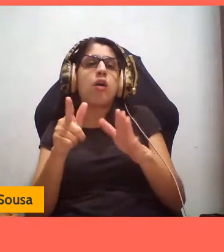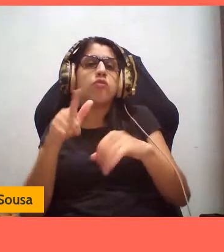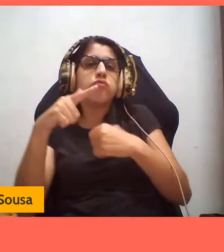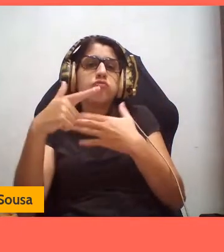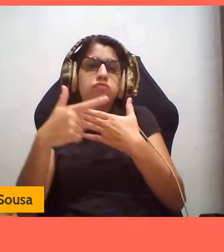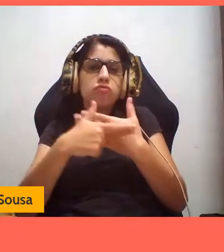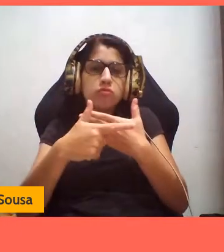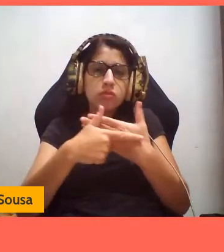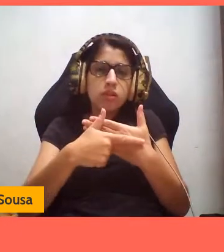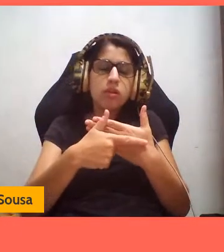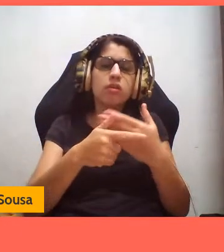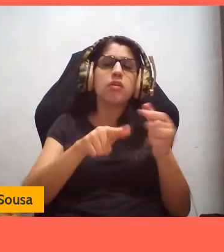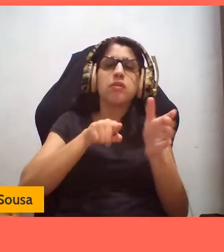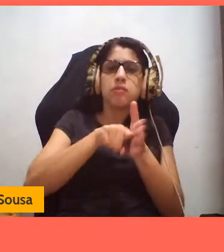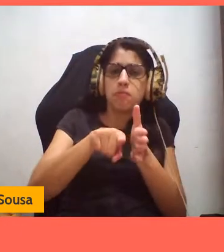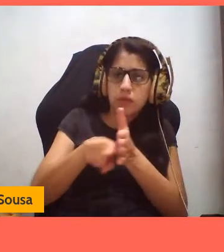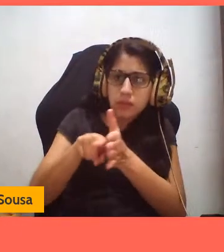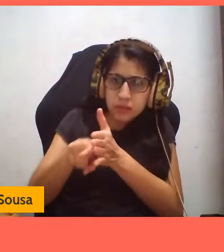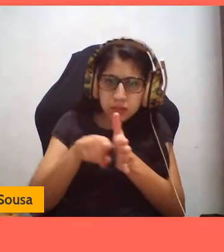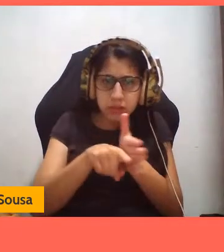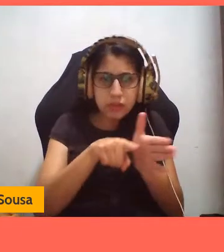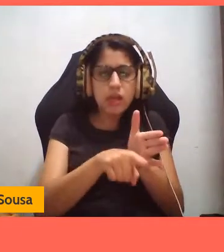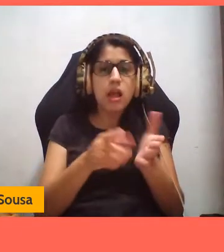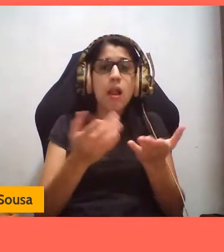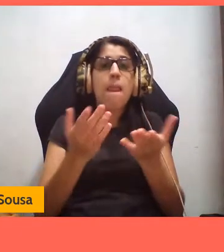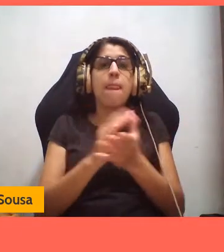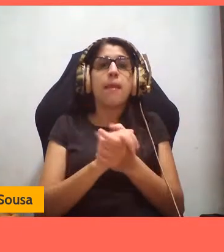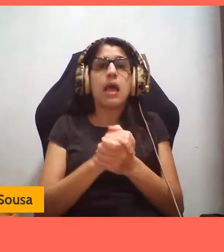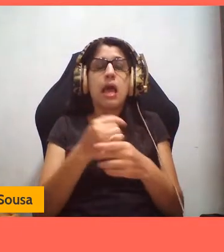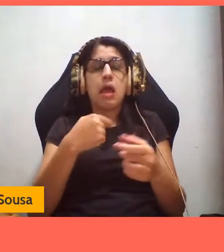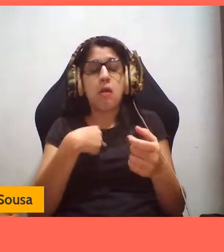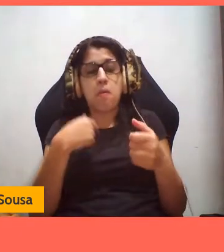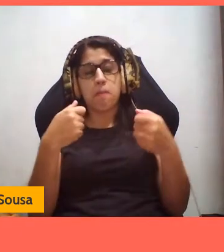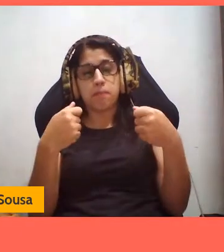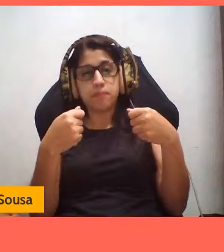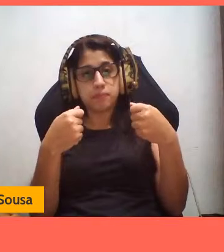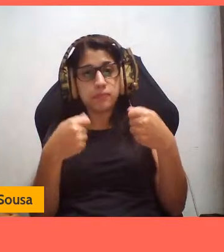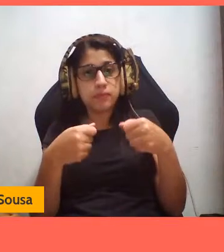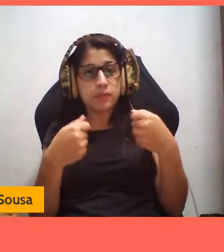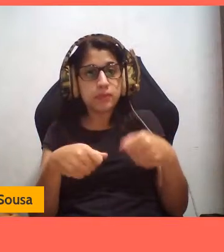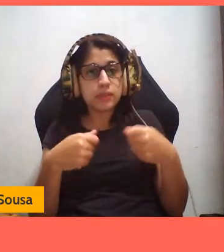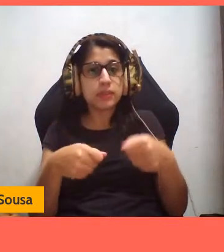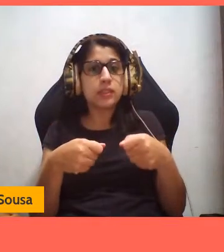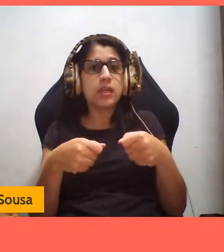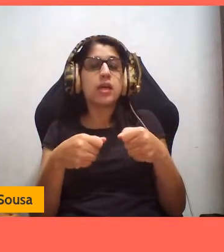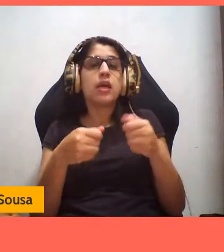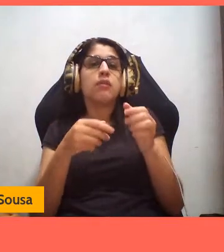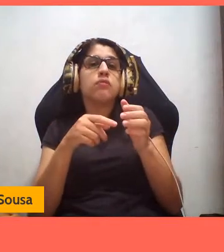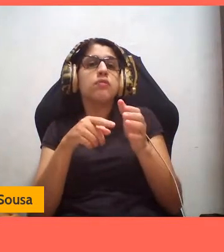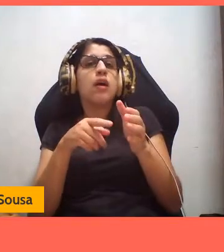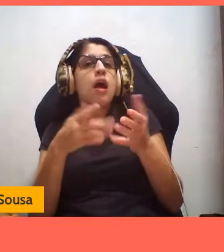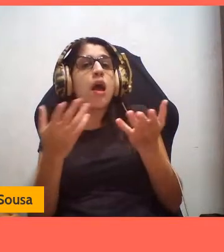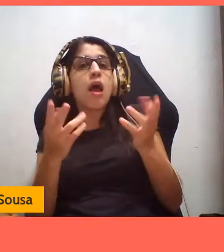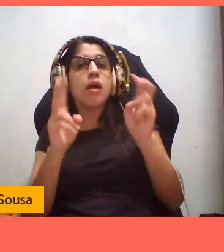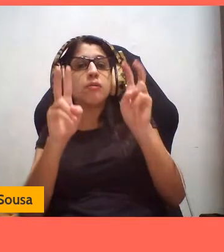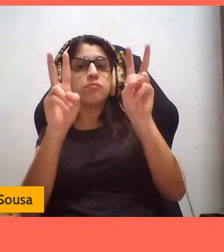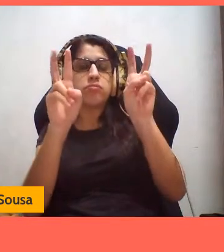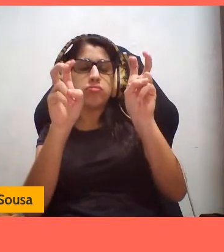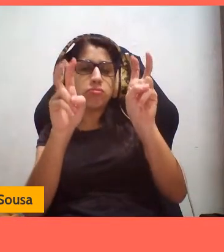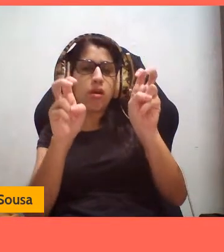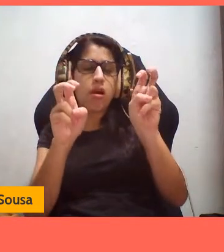na formação universitária, eu sinto necessidade de estabelecer alguns princípios